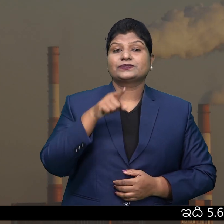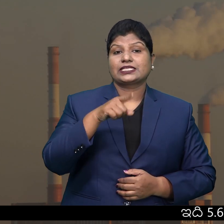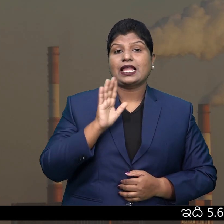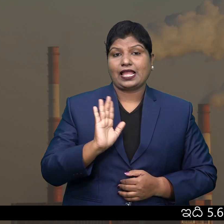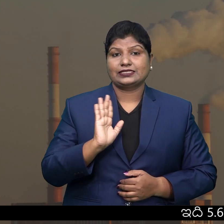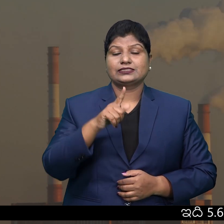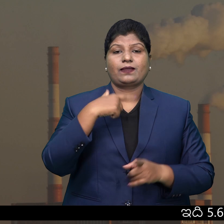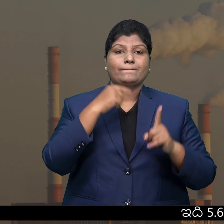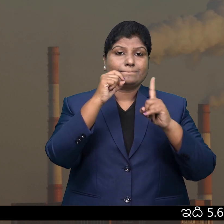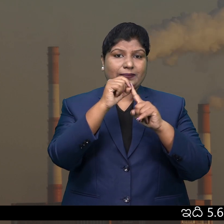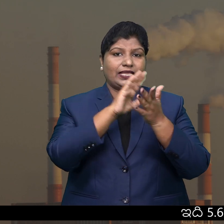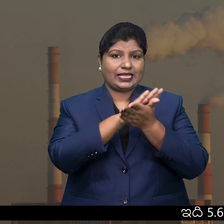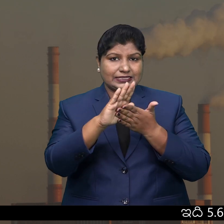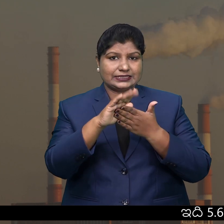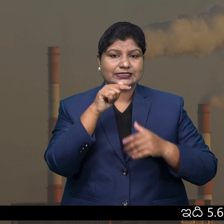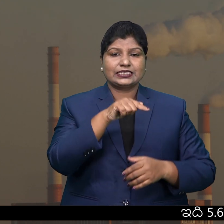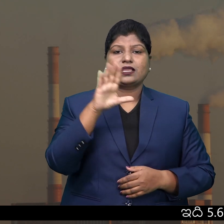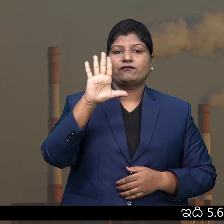ఉంది.